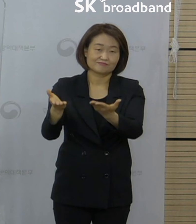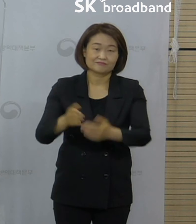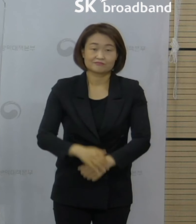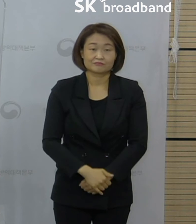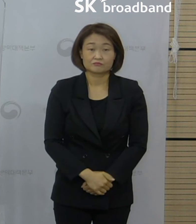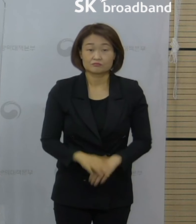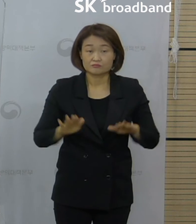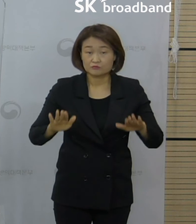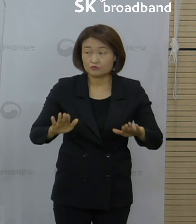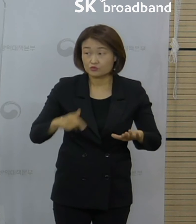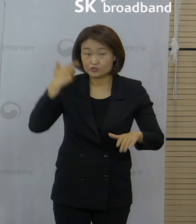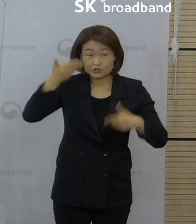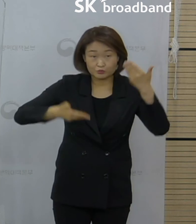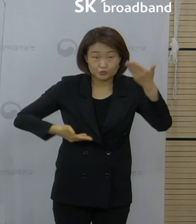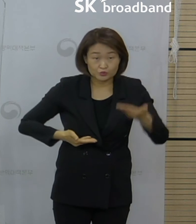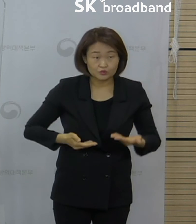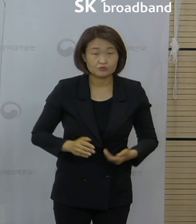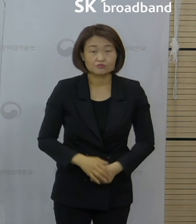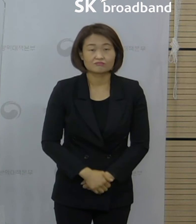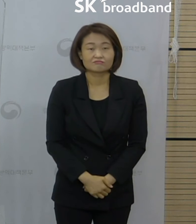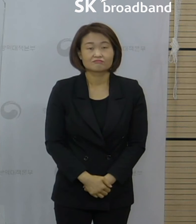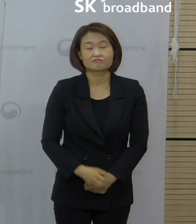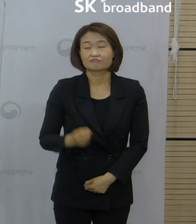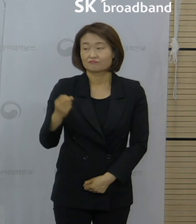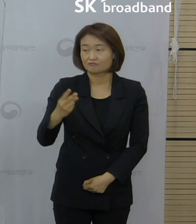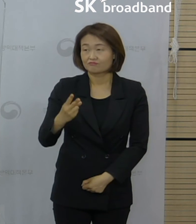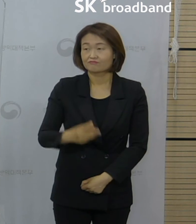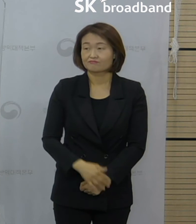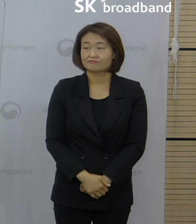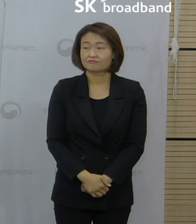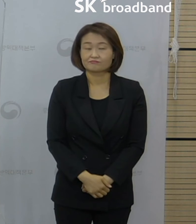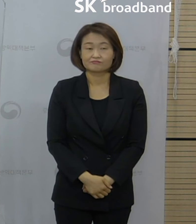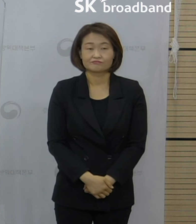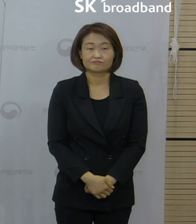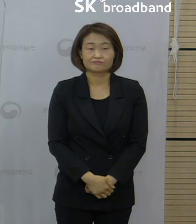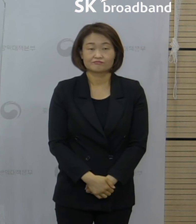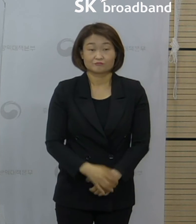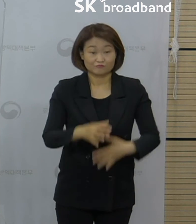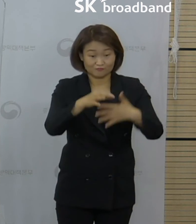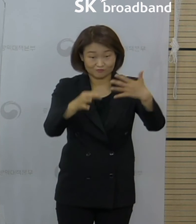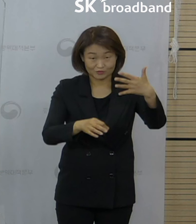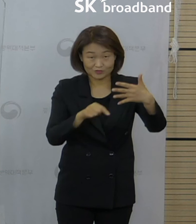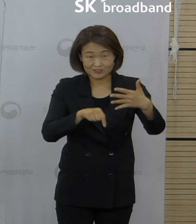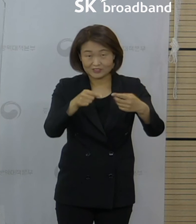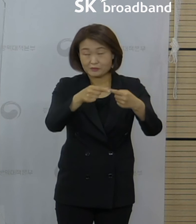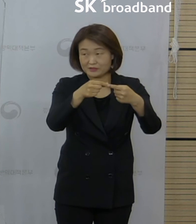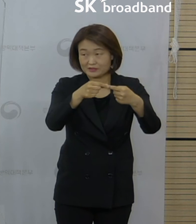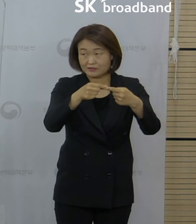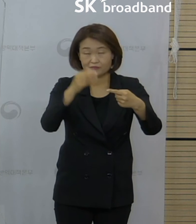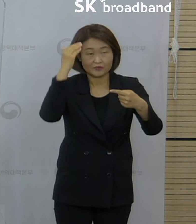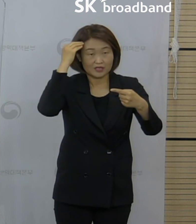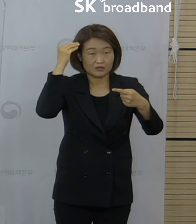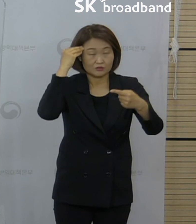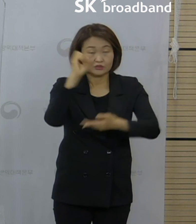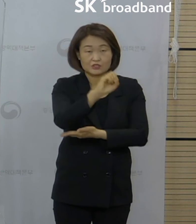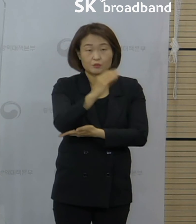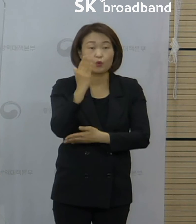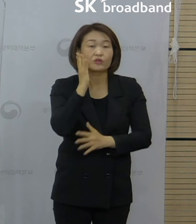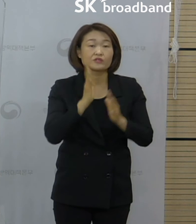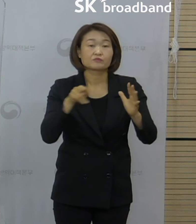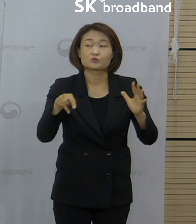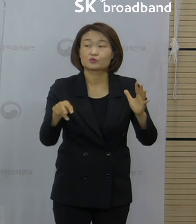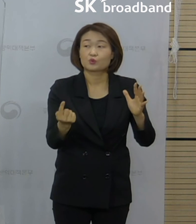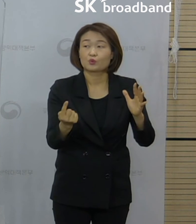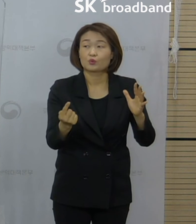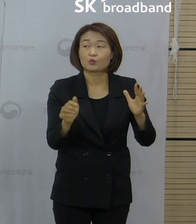현장에서 주신 다른 질문 이제 드리도록 하겠습니다. 순서상으로 첫 번째 질문 주신 한국일보 임소형 기자님